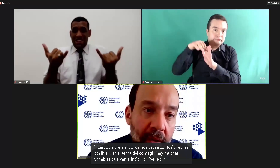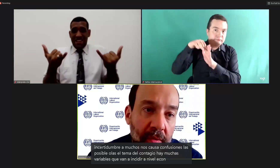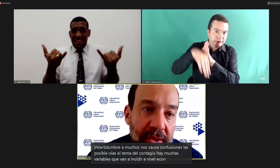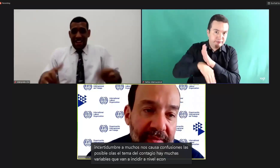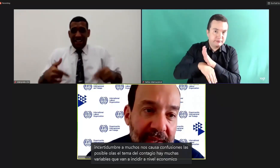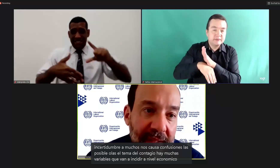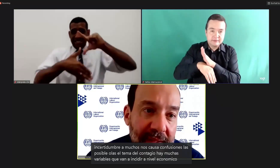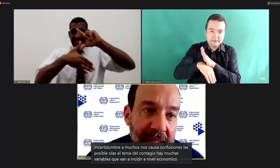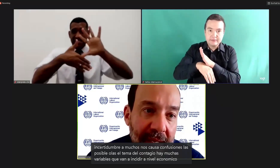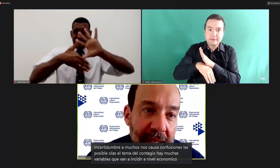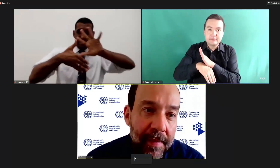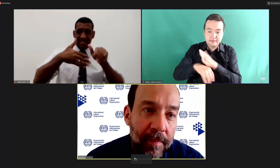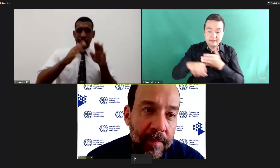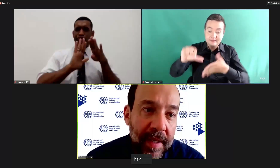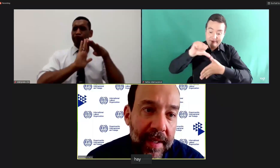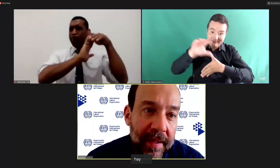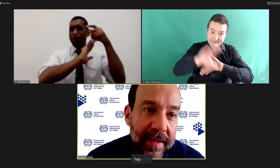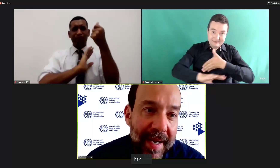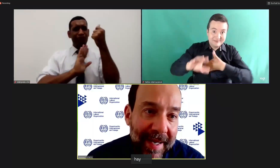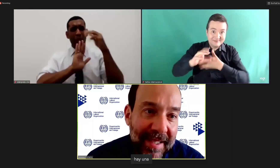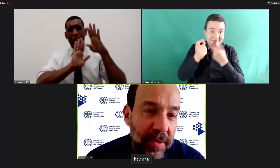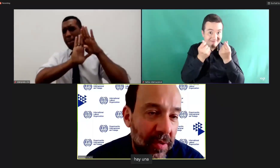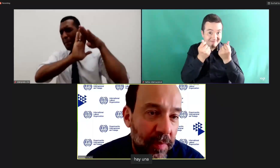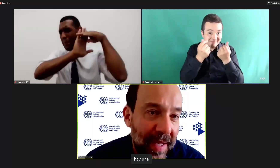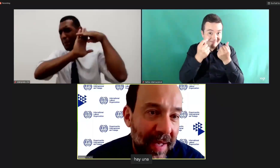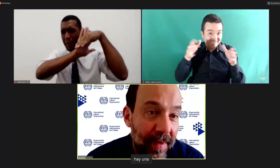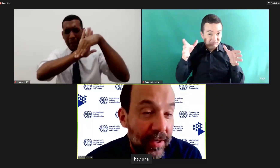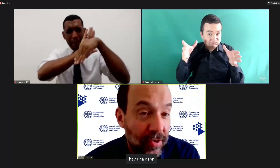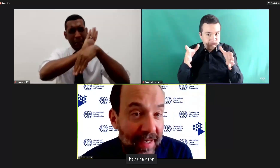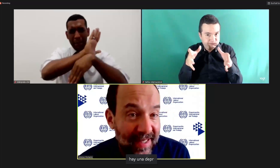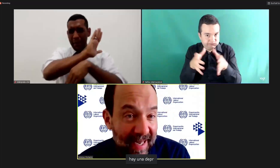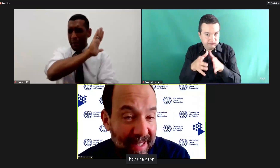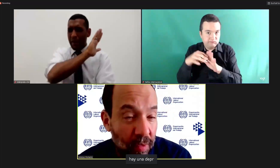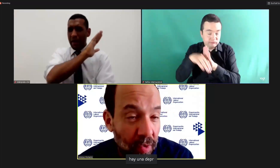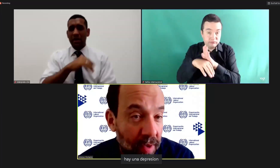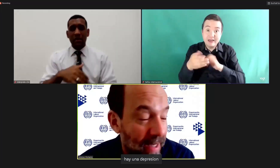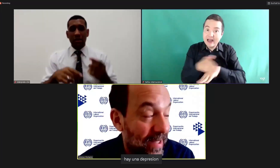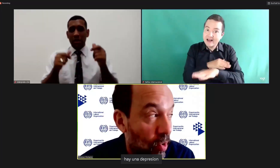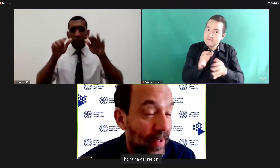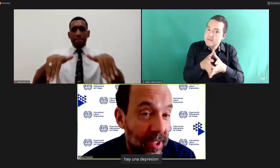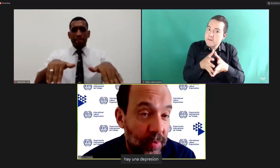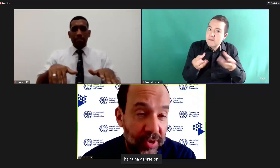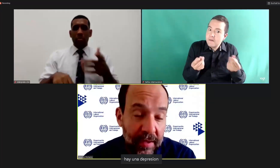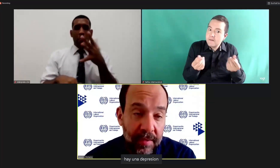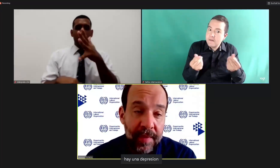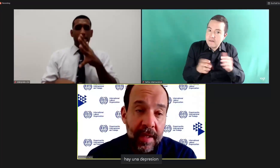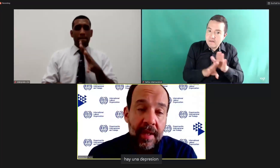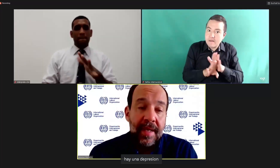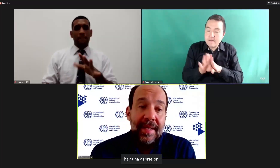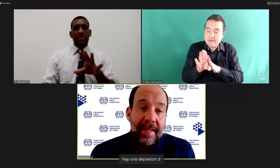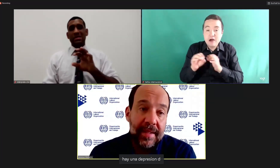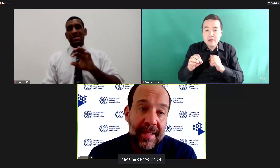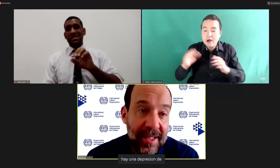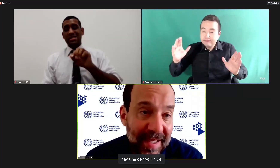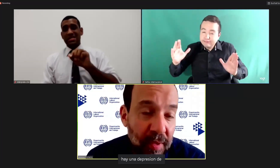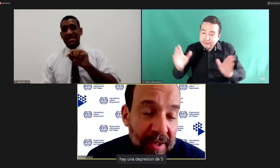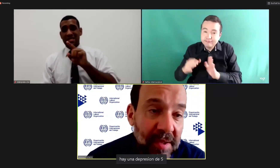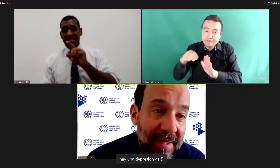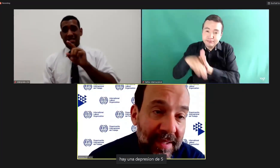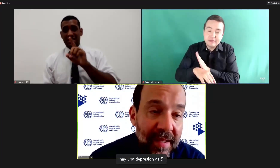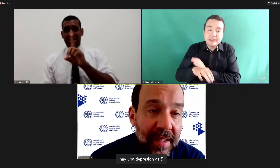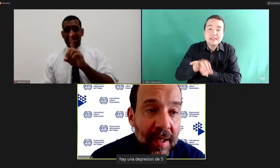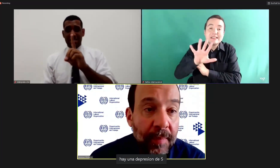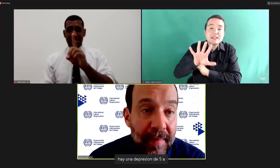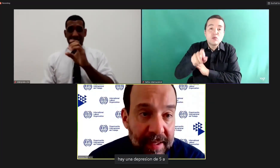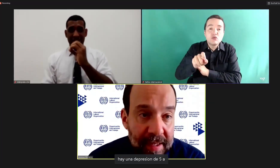con cifras de decréscimo del PIB regional de cerca de 5,3%, que ya se